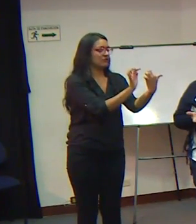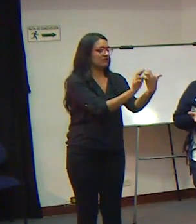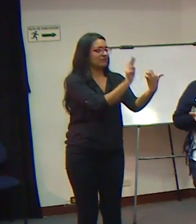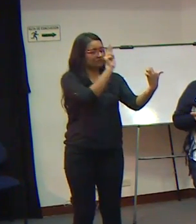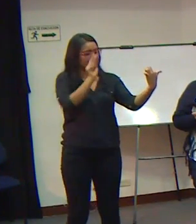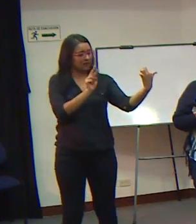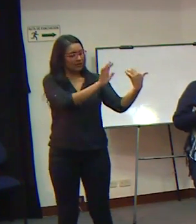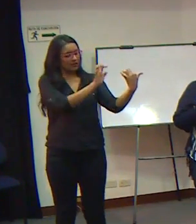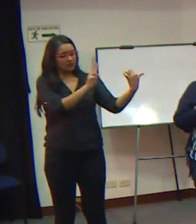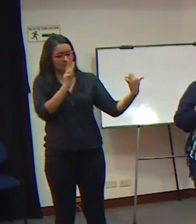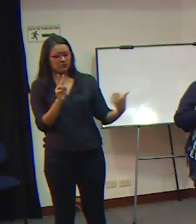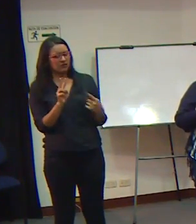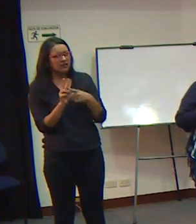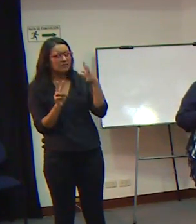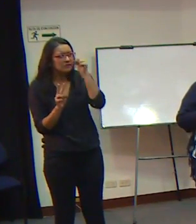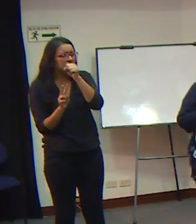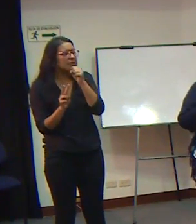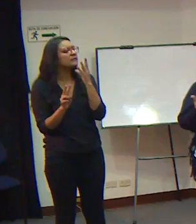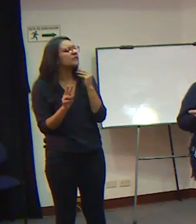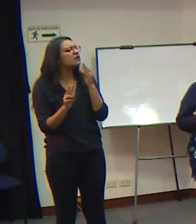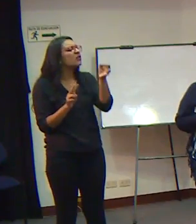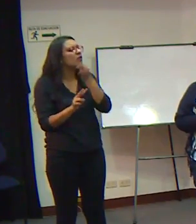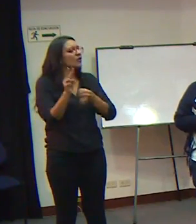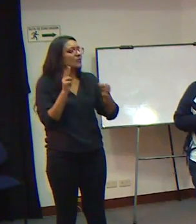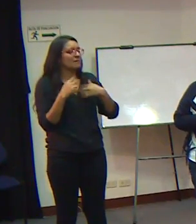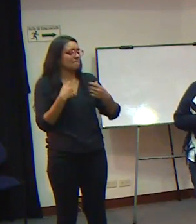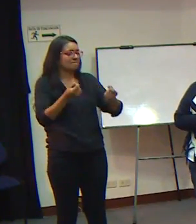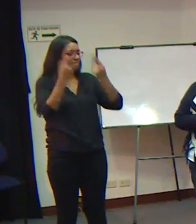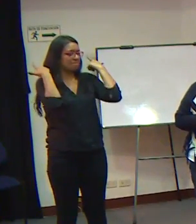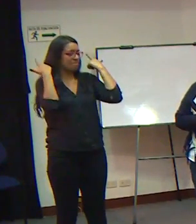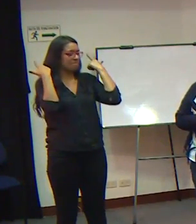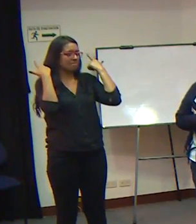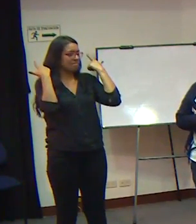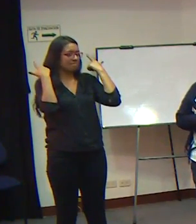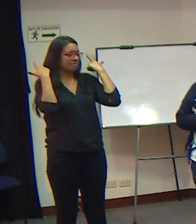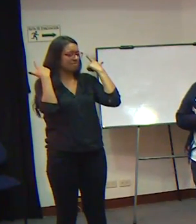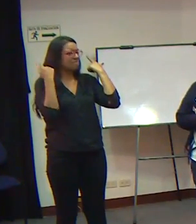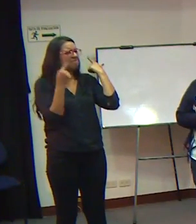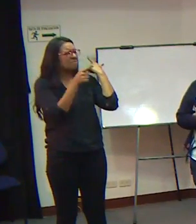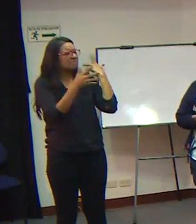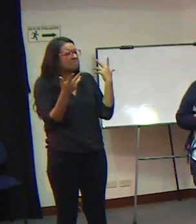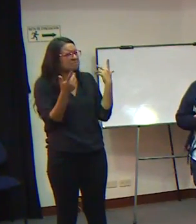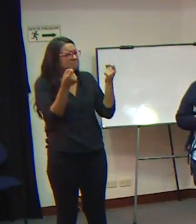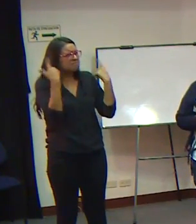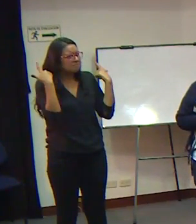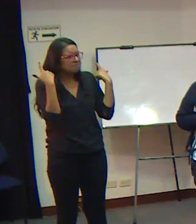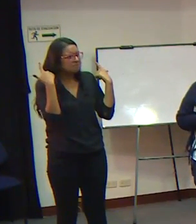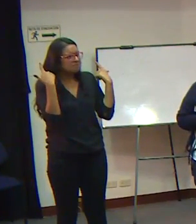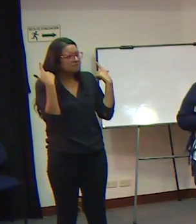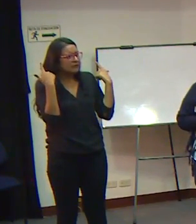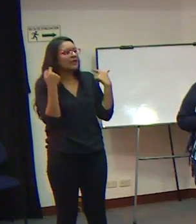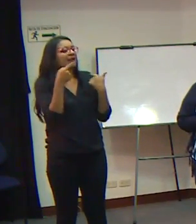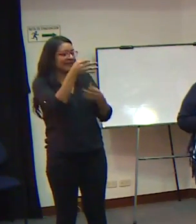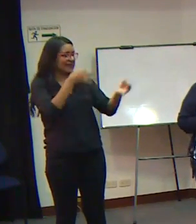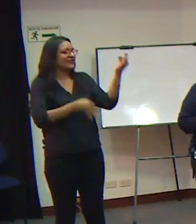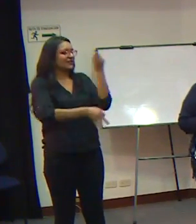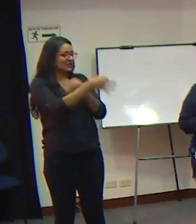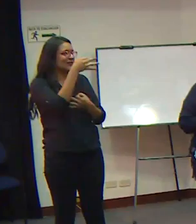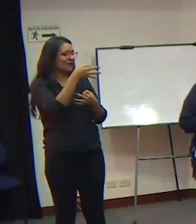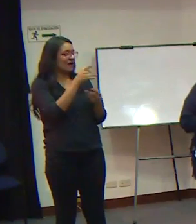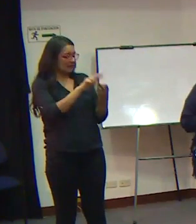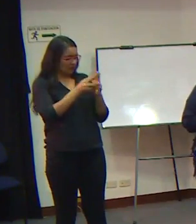personas sordas lo viven porque no lo entienden. Y creo que esa es otra manera de